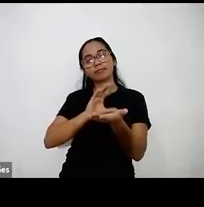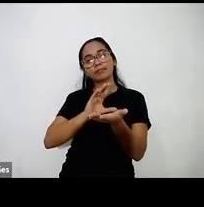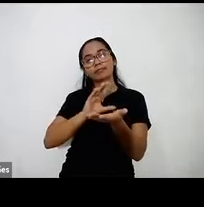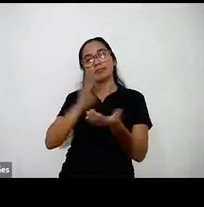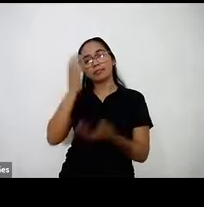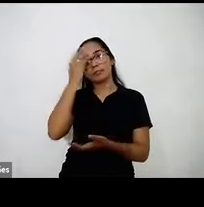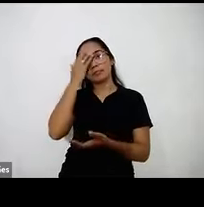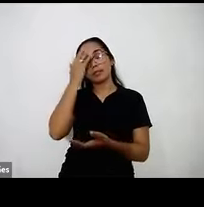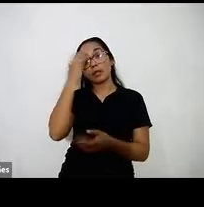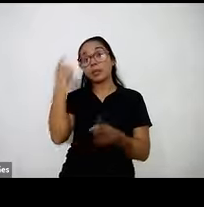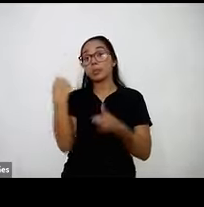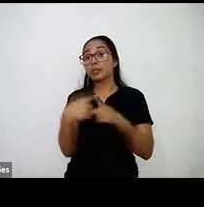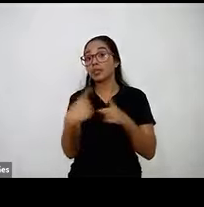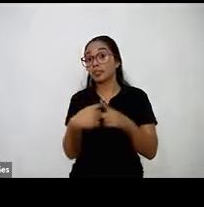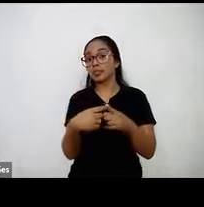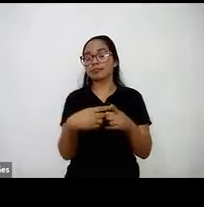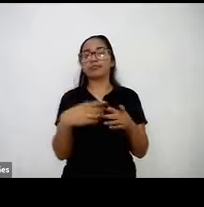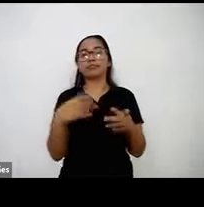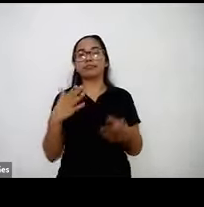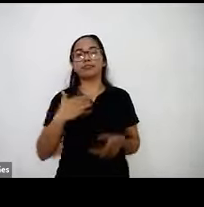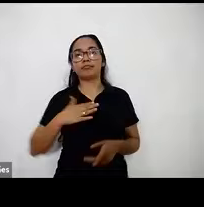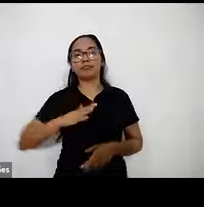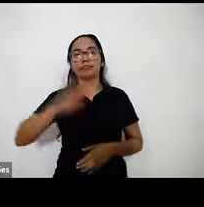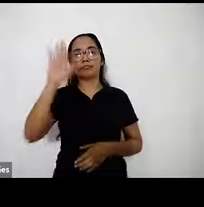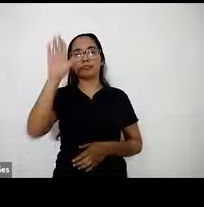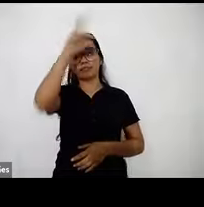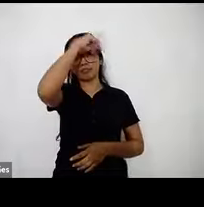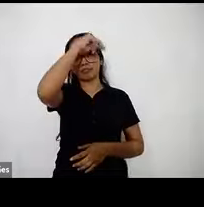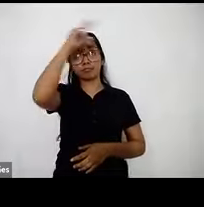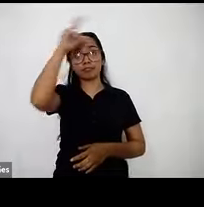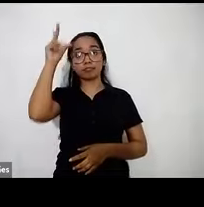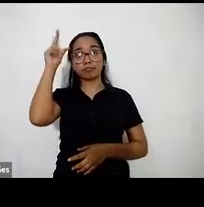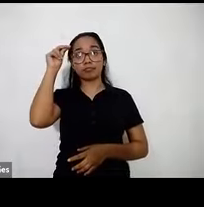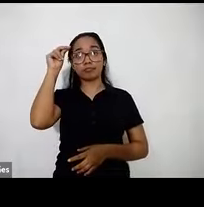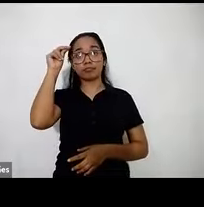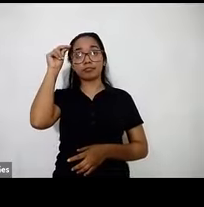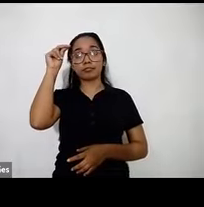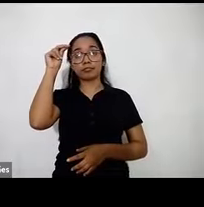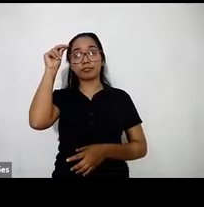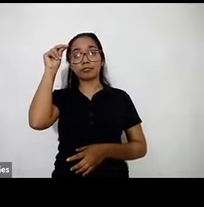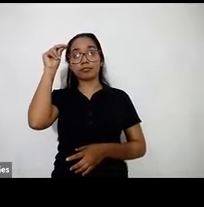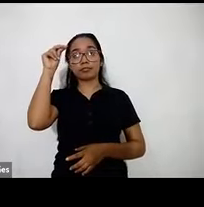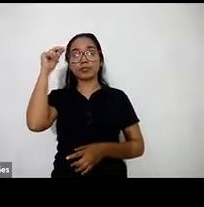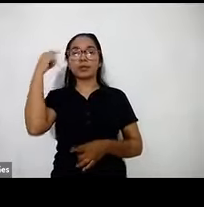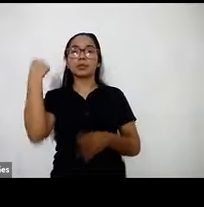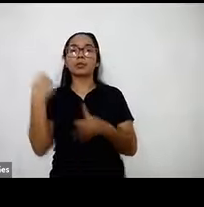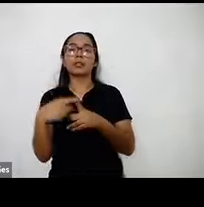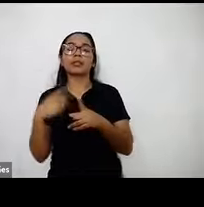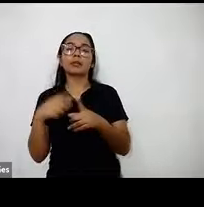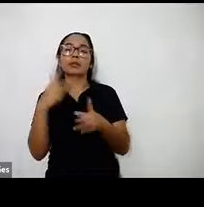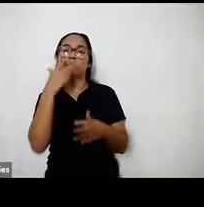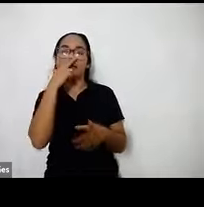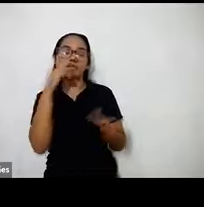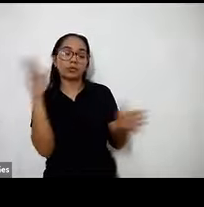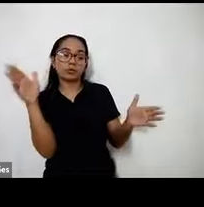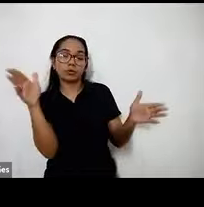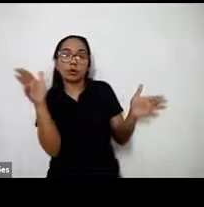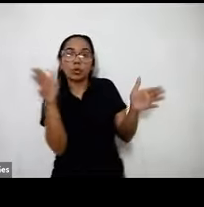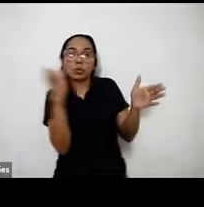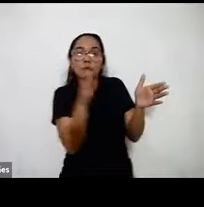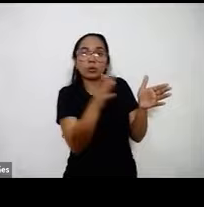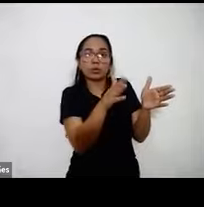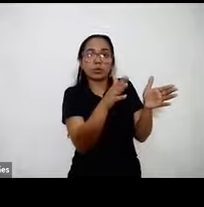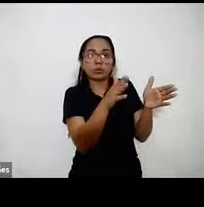para prefeito, ela vai ser uma campanha que vai ser menor do que a campanha de vereador dessas